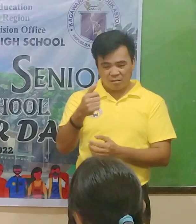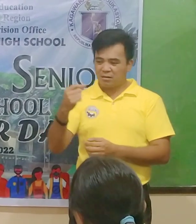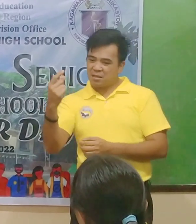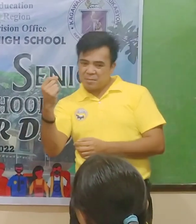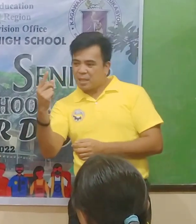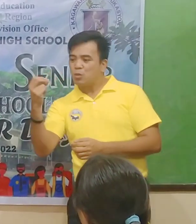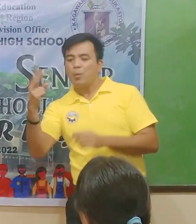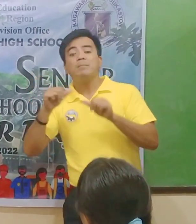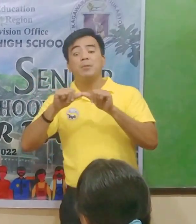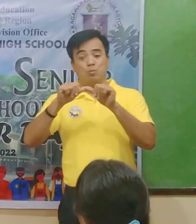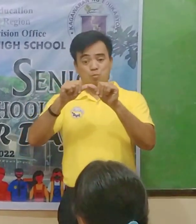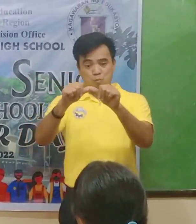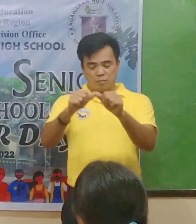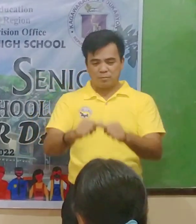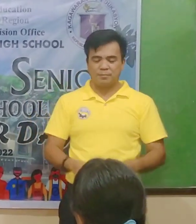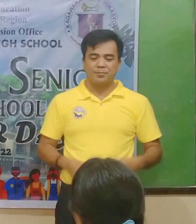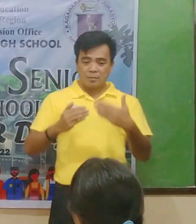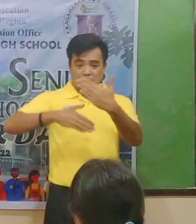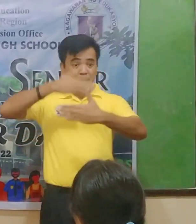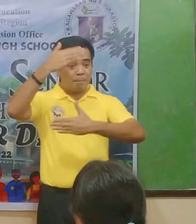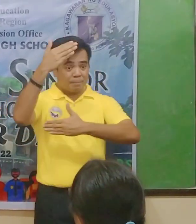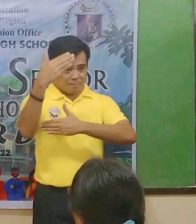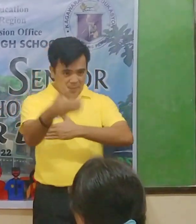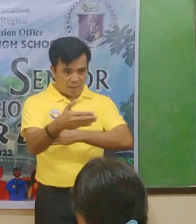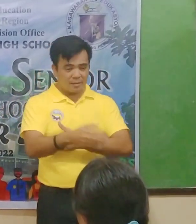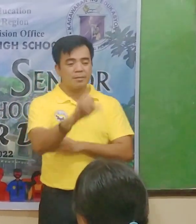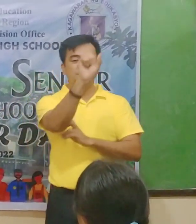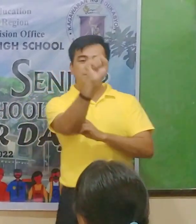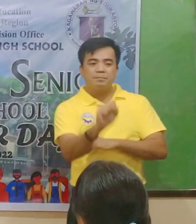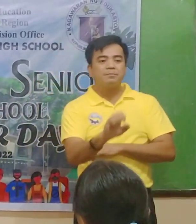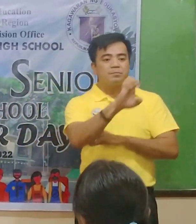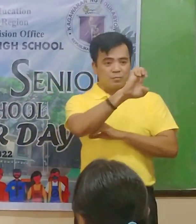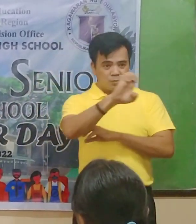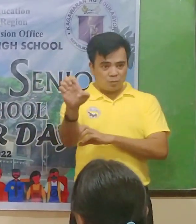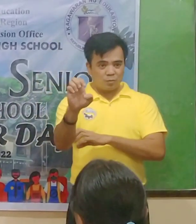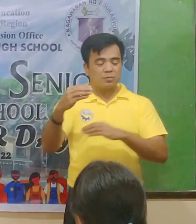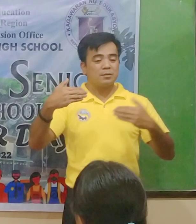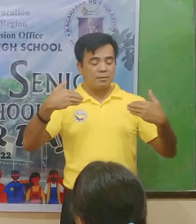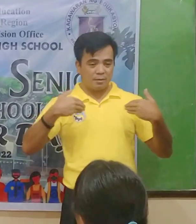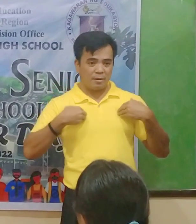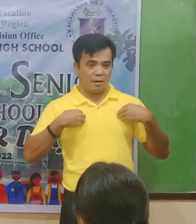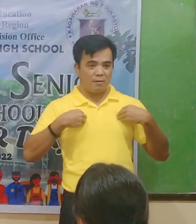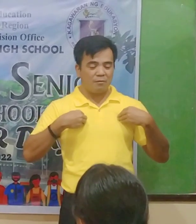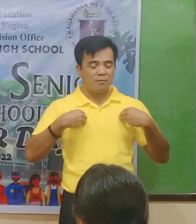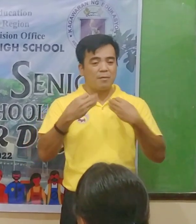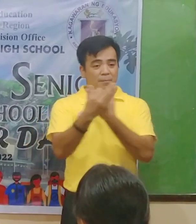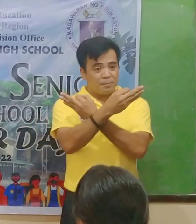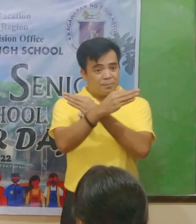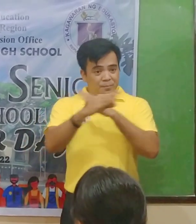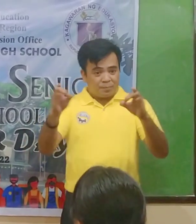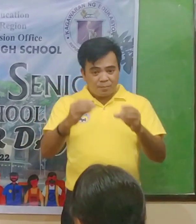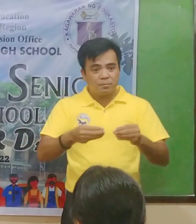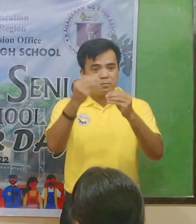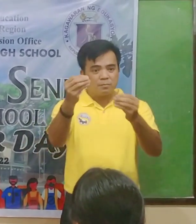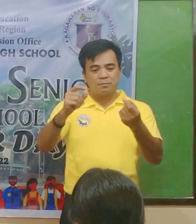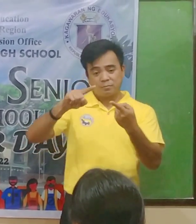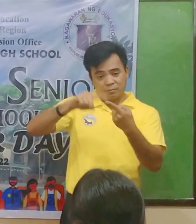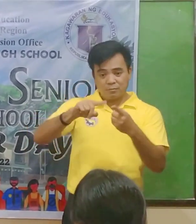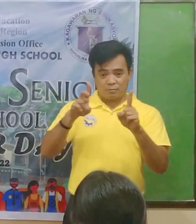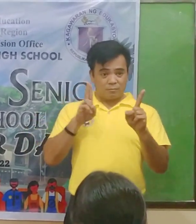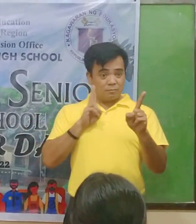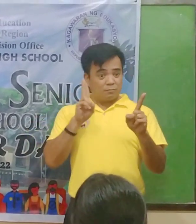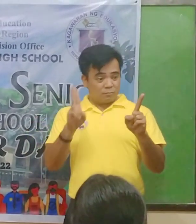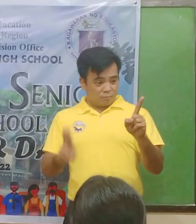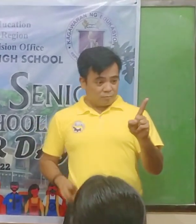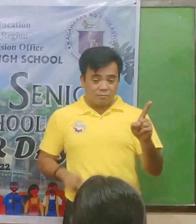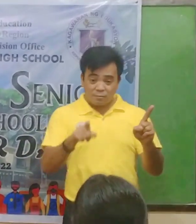ilan sa mga beneficyo po na maaari po natin matanggap kapag kayo po ay nag-aaral sa Southeast Asia ay ang uniform. We